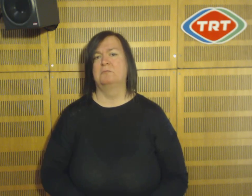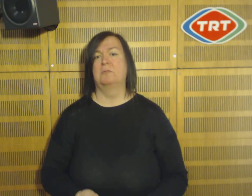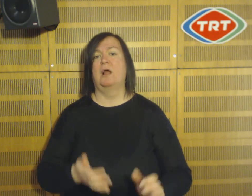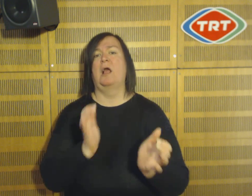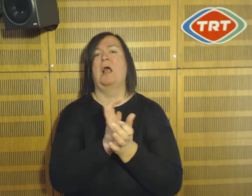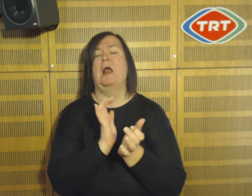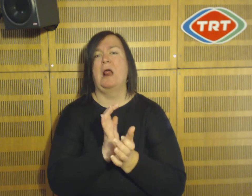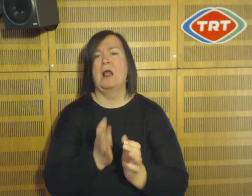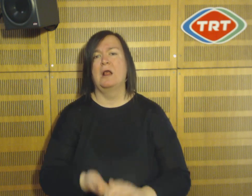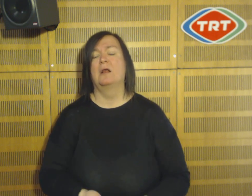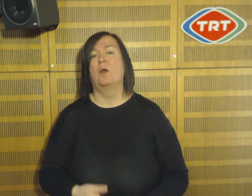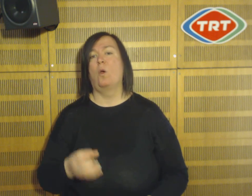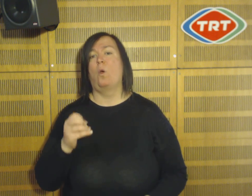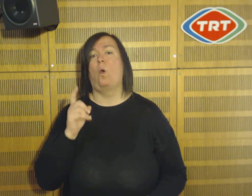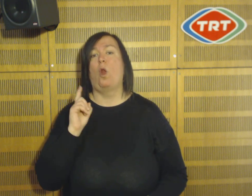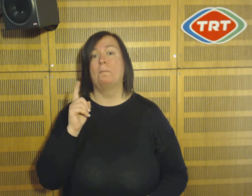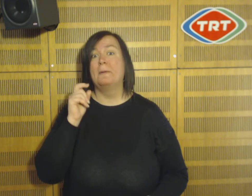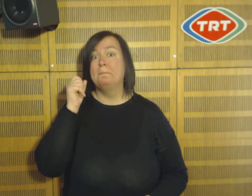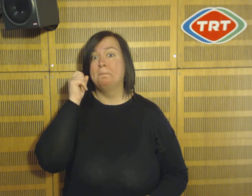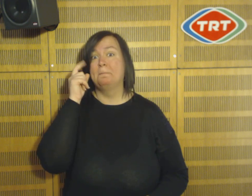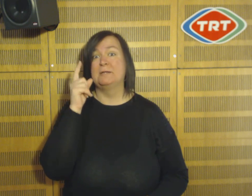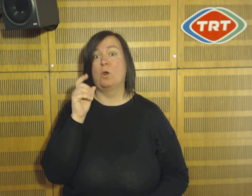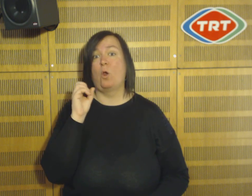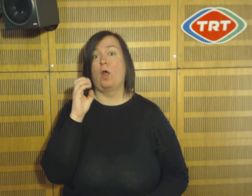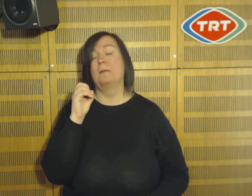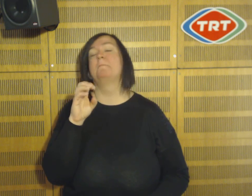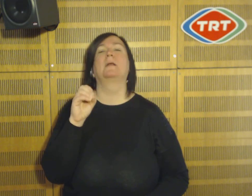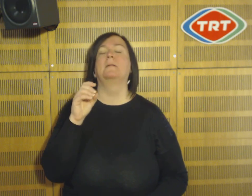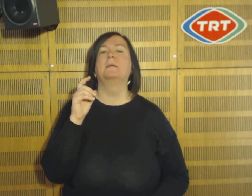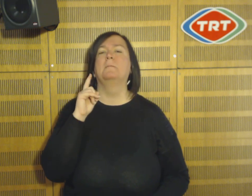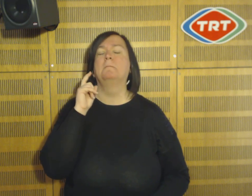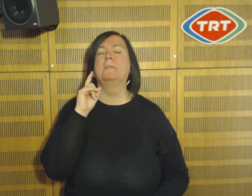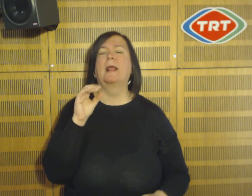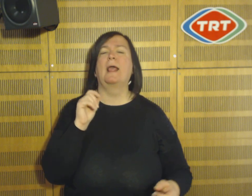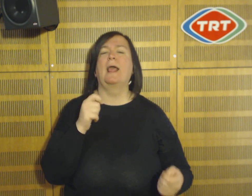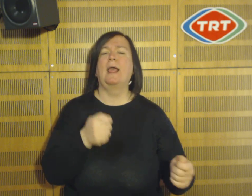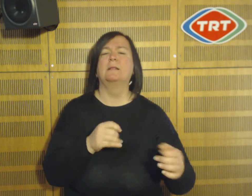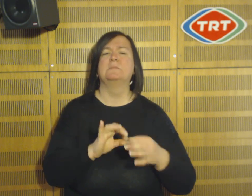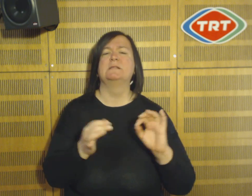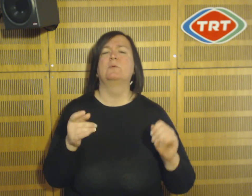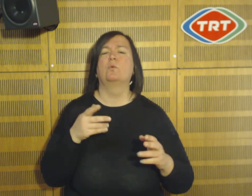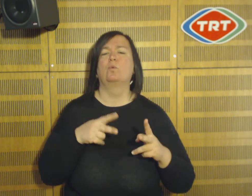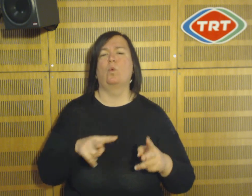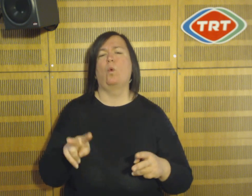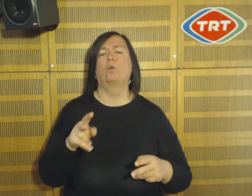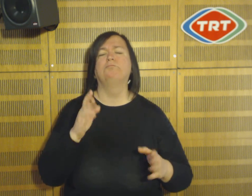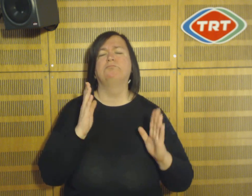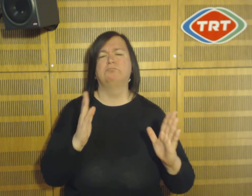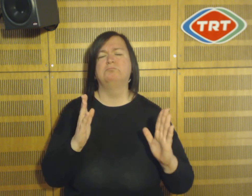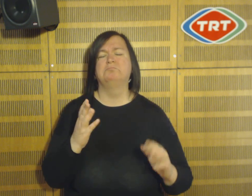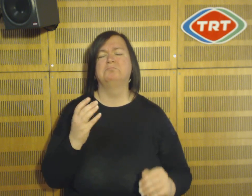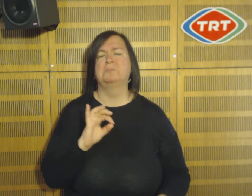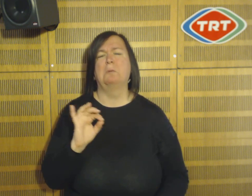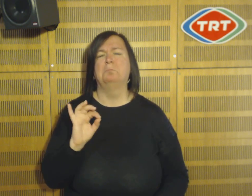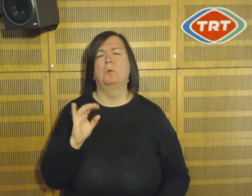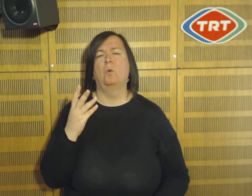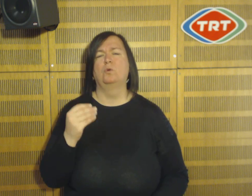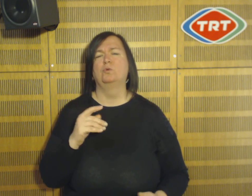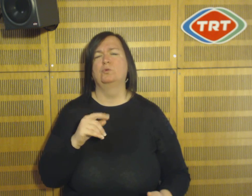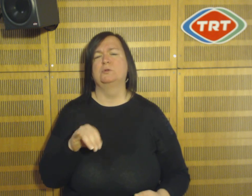E öğretmen bilinçli Öğretmenlerle bilinçli bir eğitim sistemiyle Eee yoluna sokulabilecek Eee düzeyde şu anda Evet